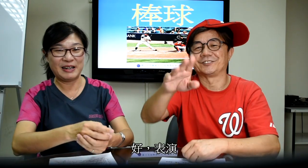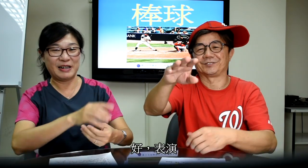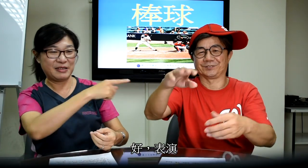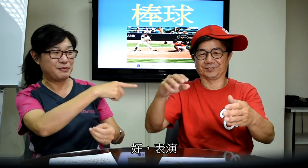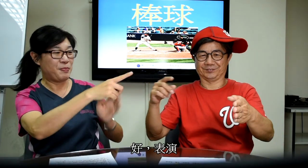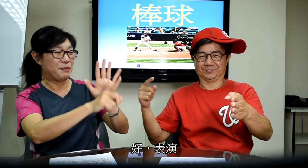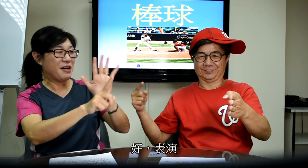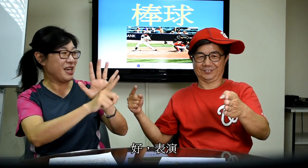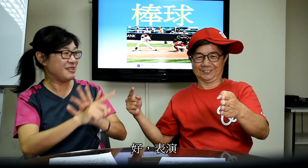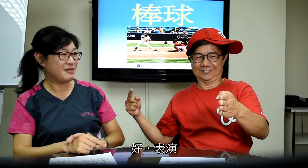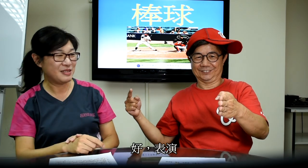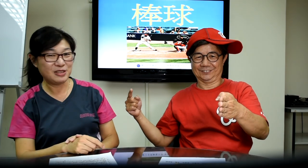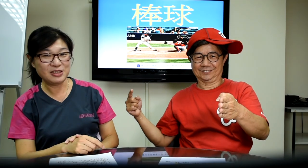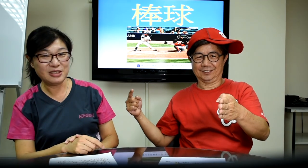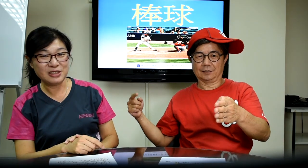好，表演。